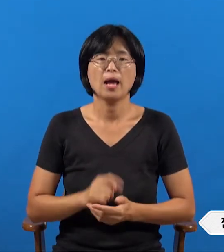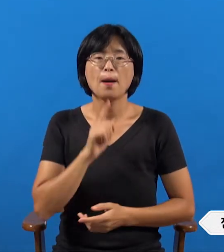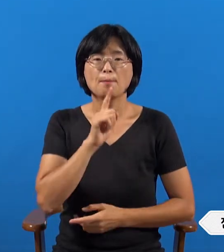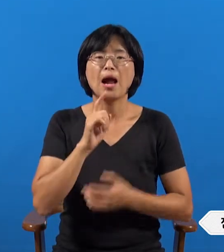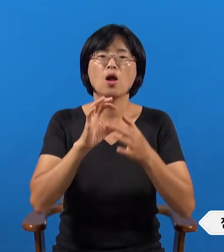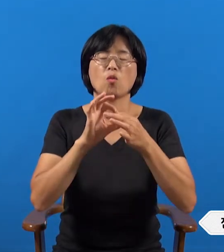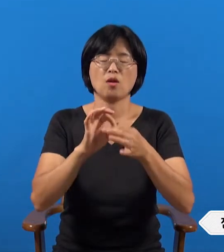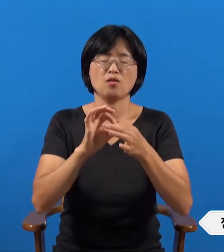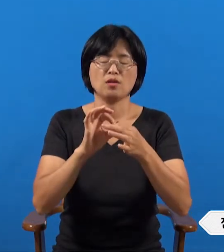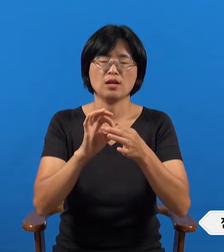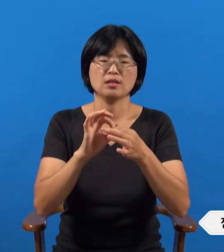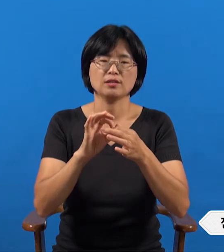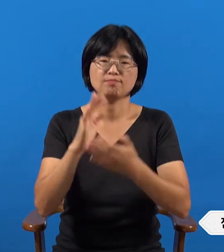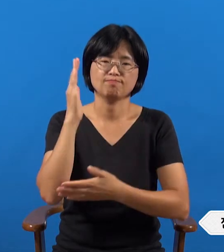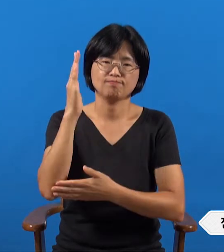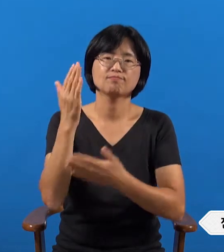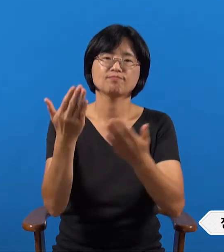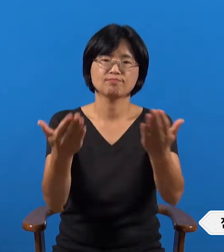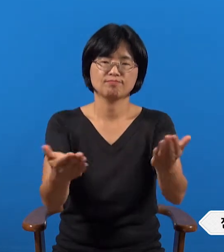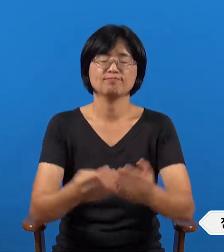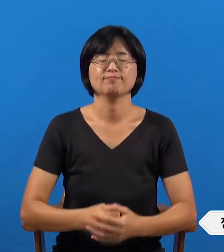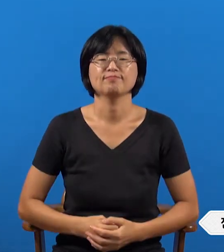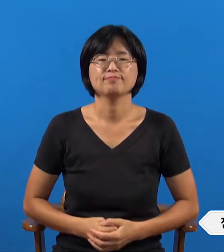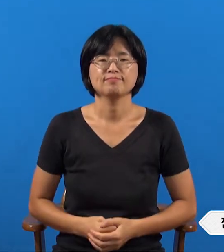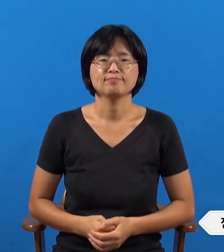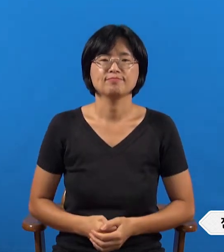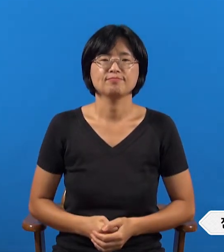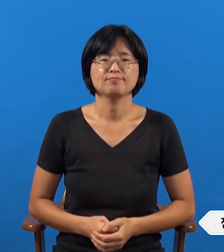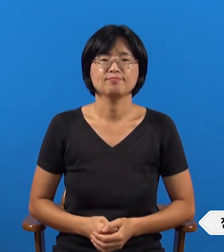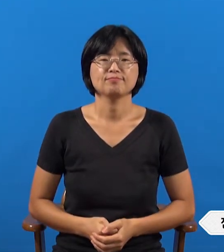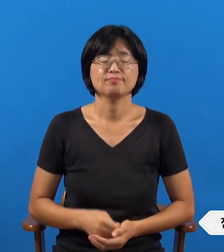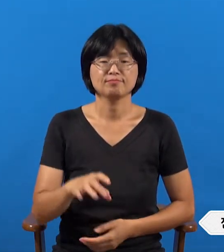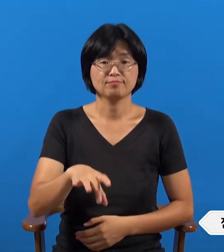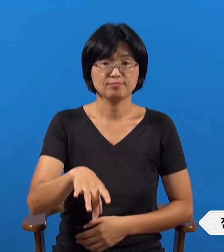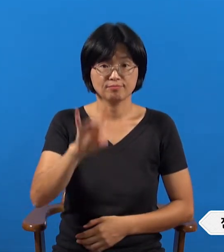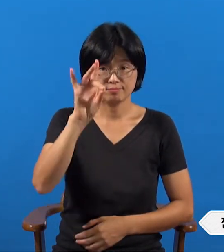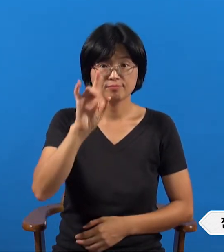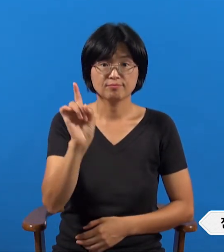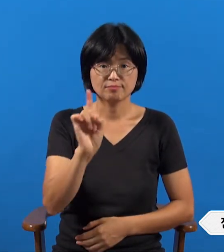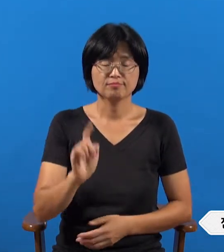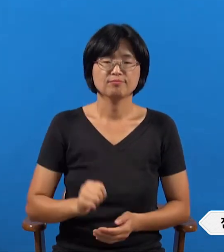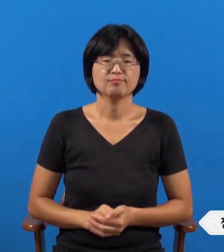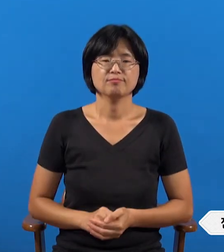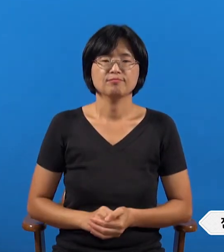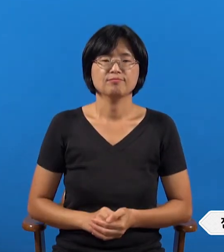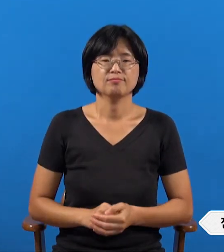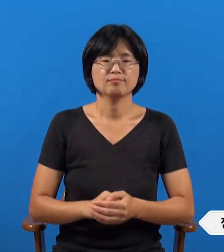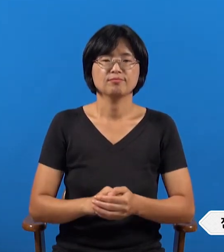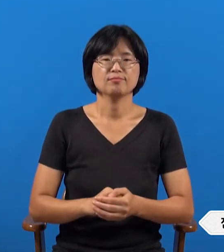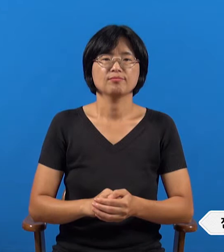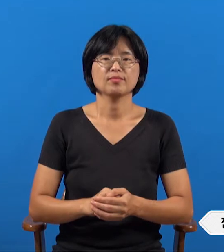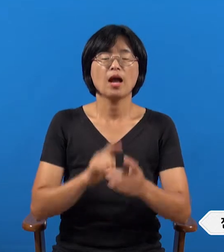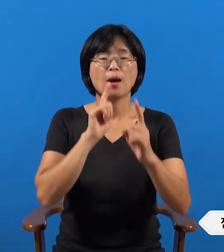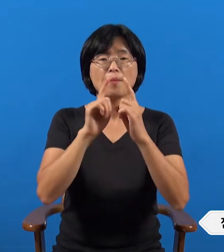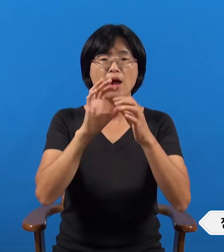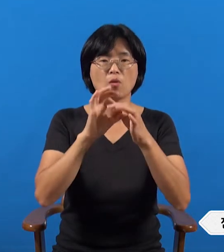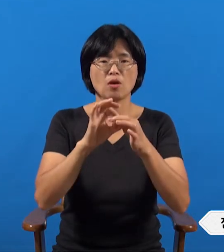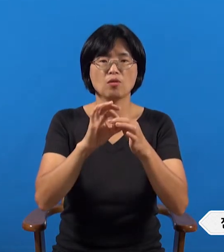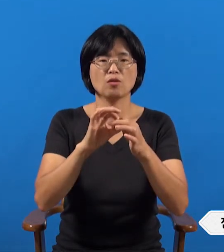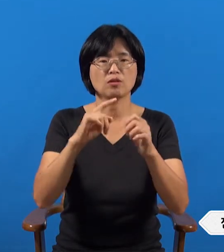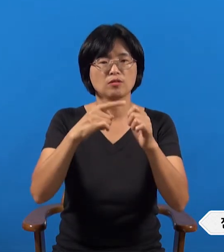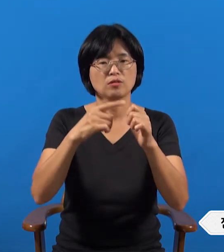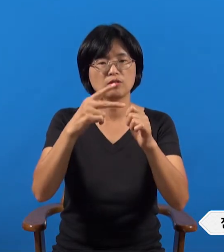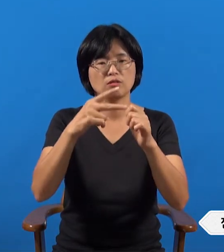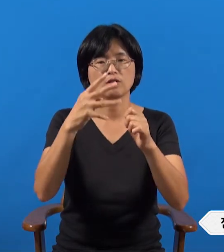말에 대한, 입술에 대한 하나님의 말씀을 함께 나누어 봅니다. 먼저 말에 대한 세 가지